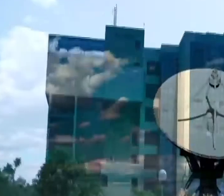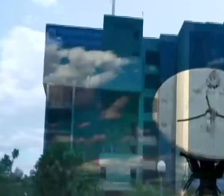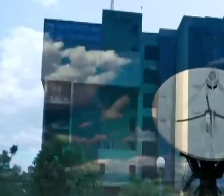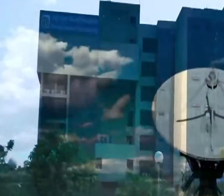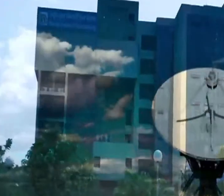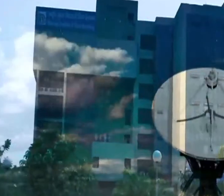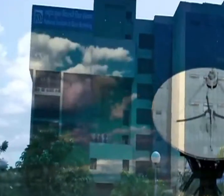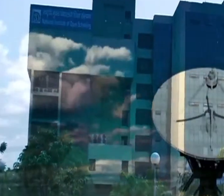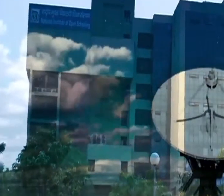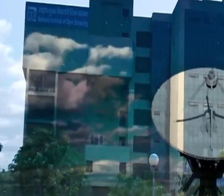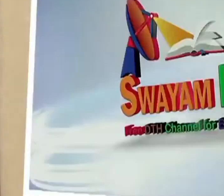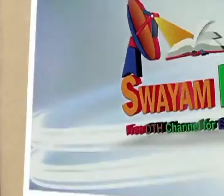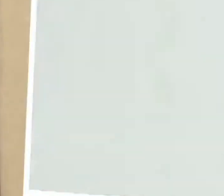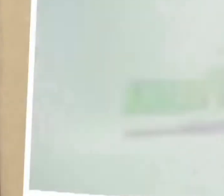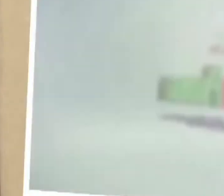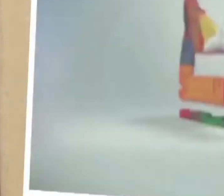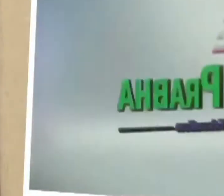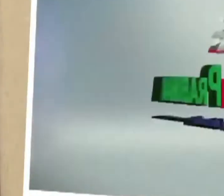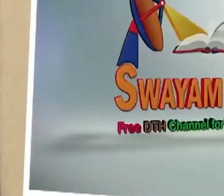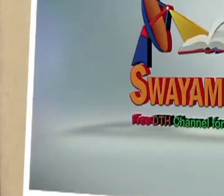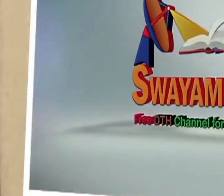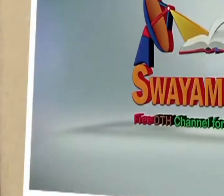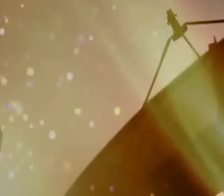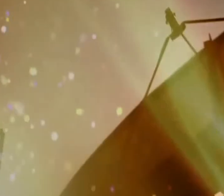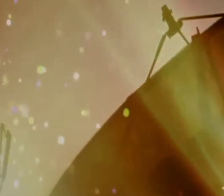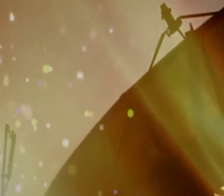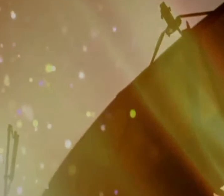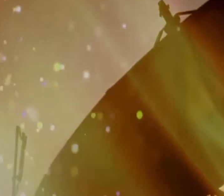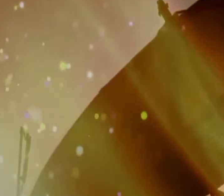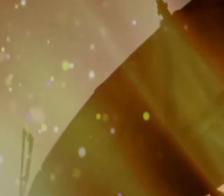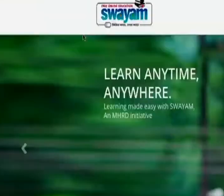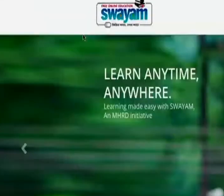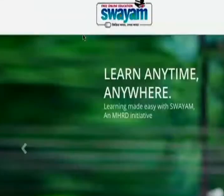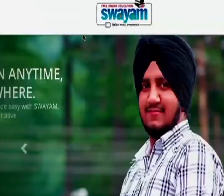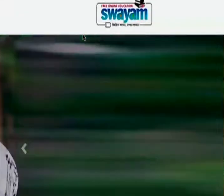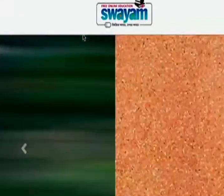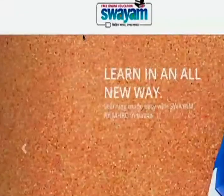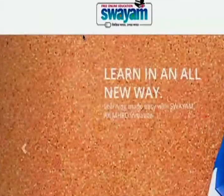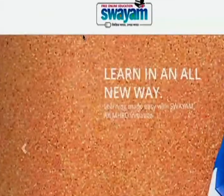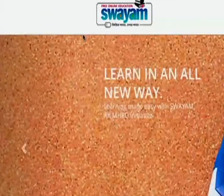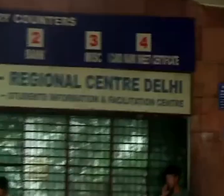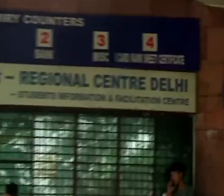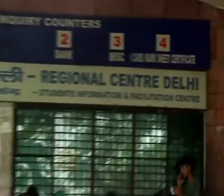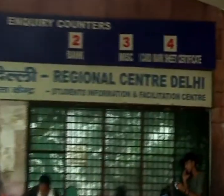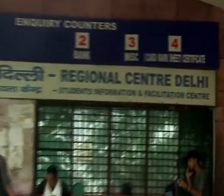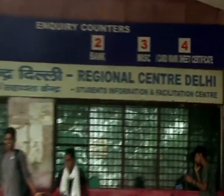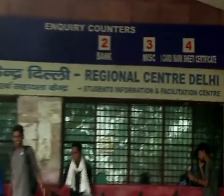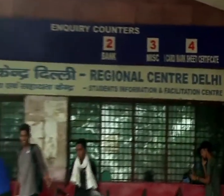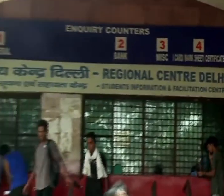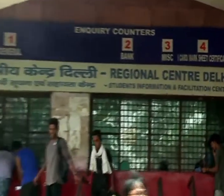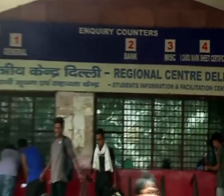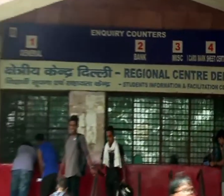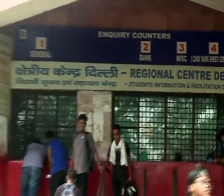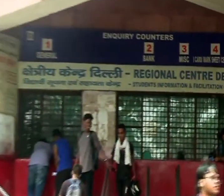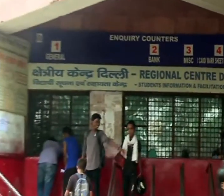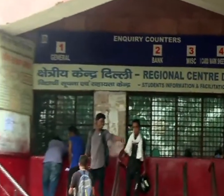बहुत कोई मन चाहा दिन चुने हम अपना